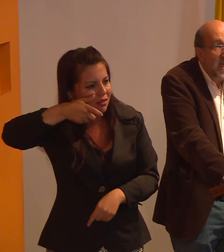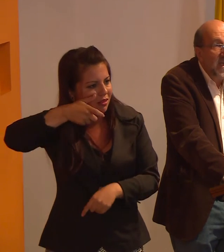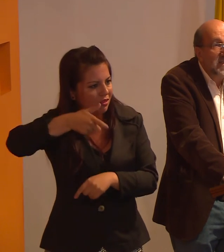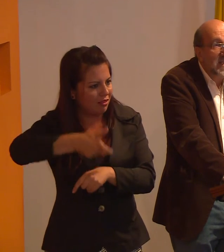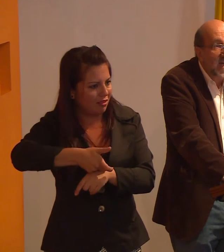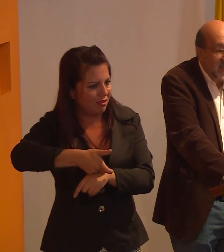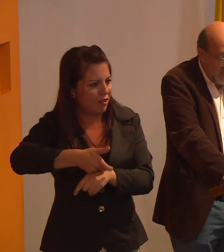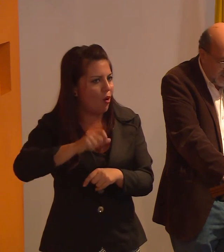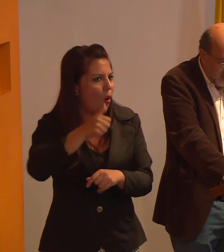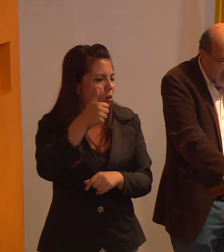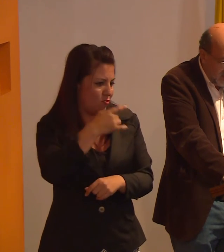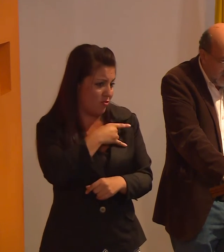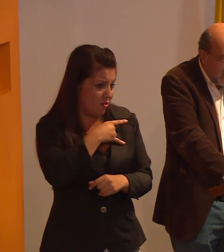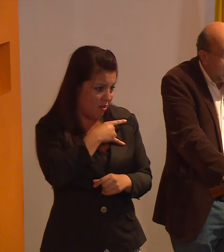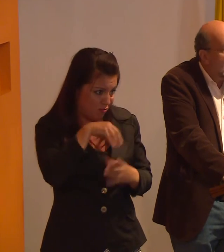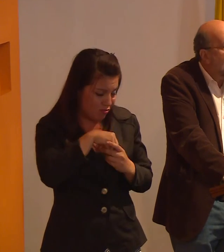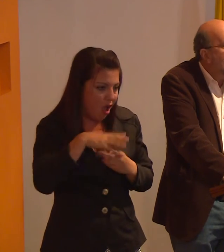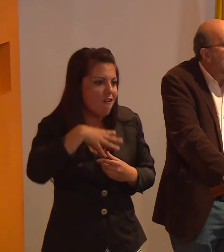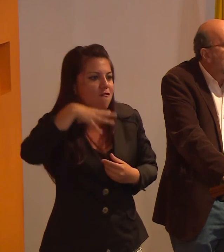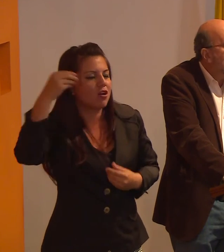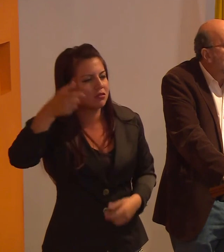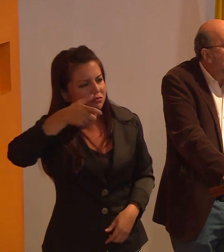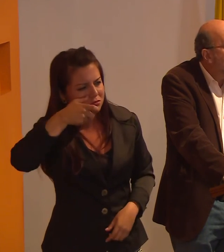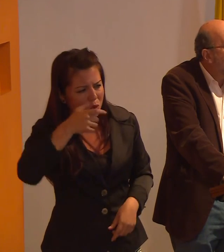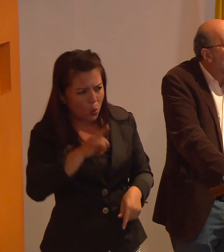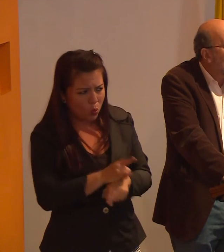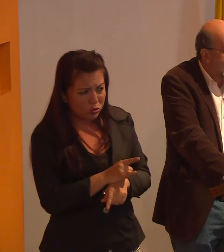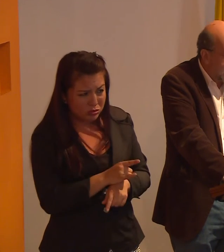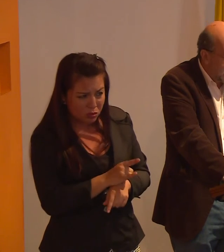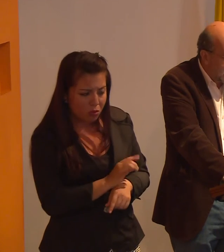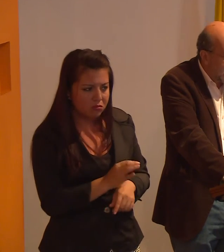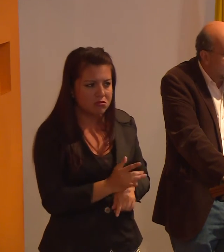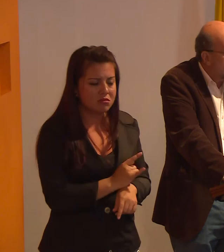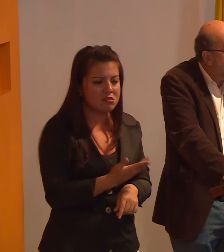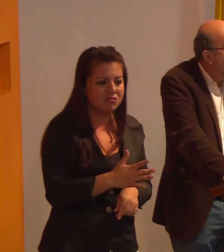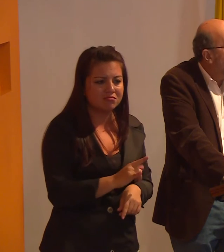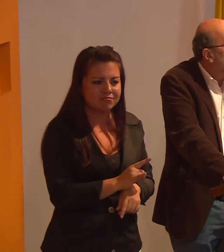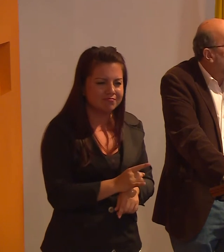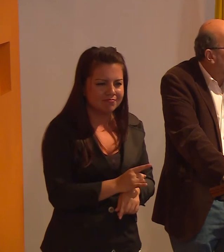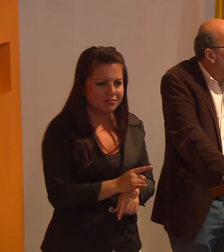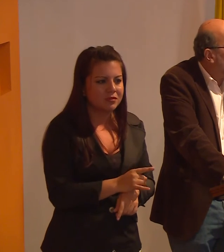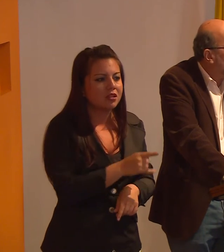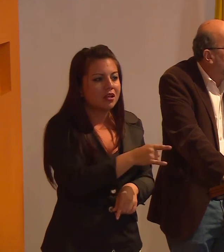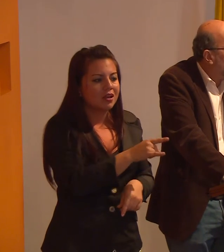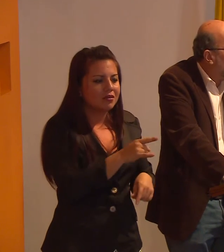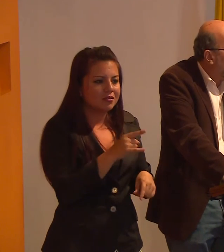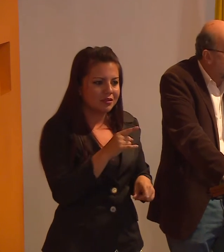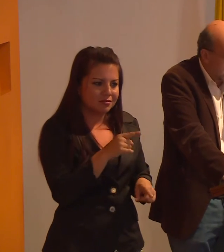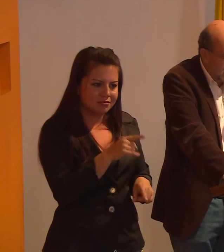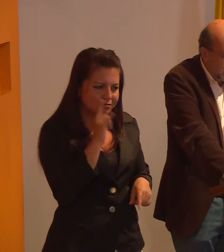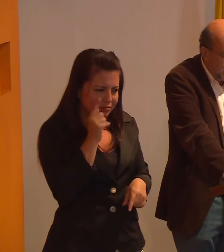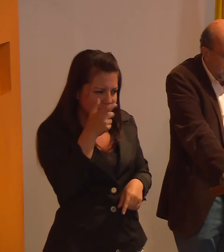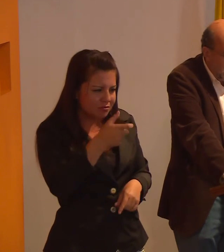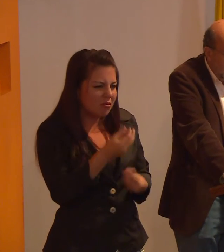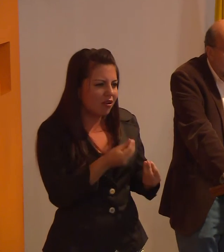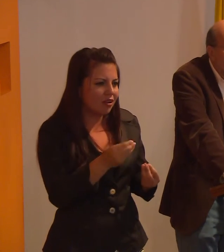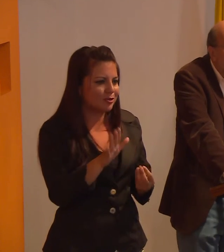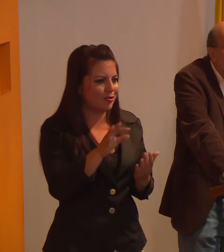auditorías externas. Serán medidos para la acreditación de nuestros programas.